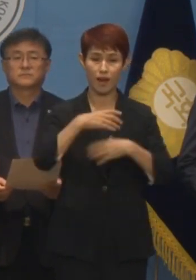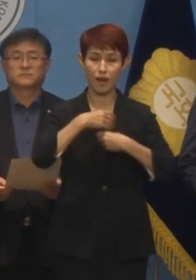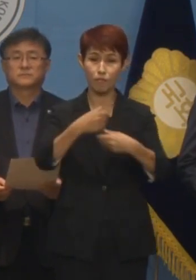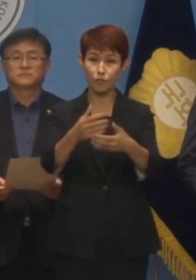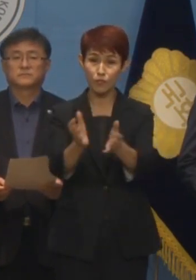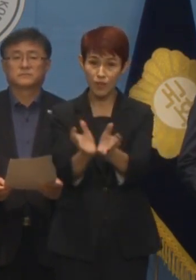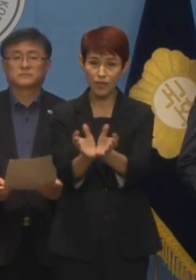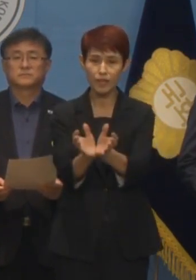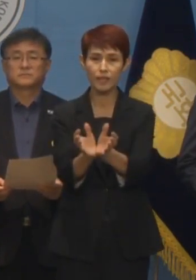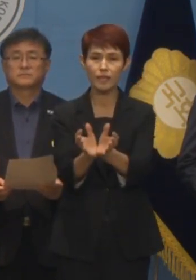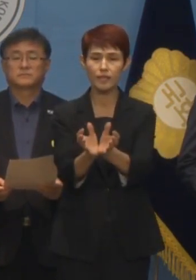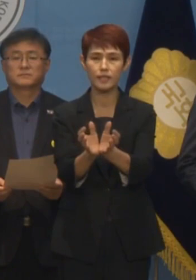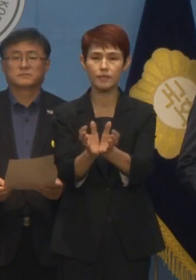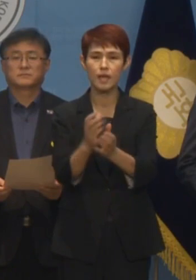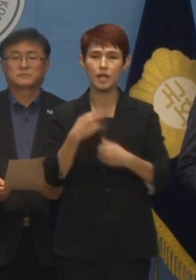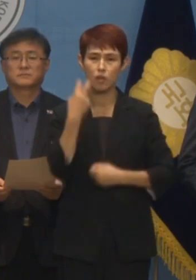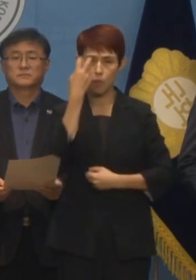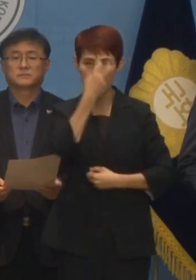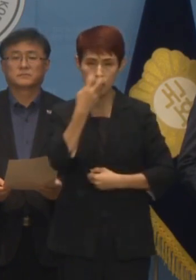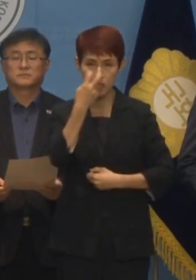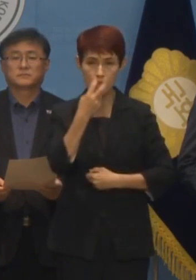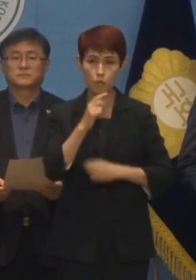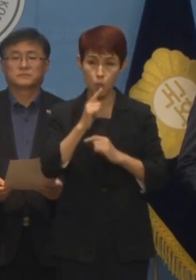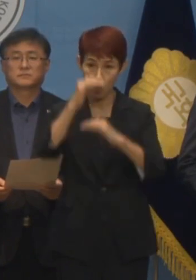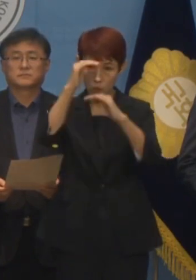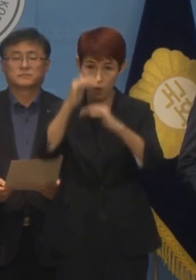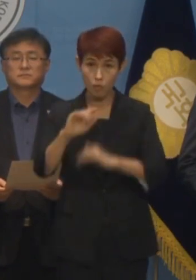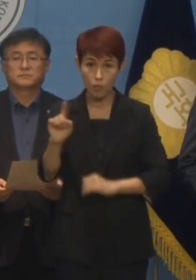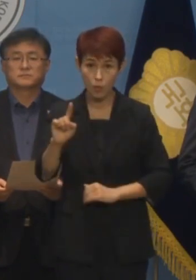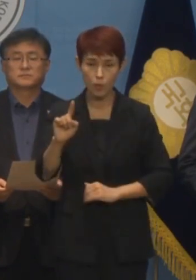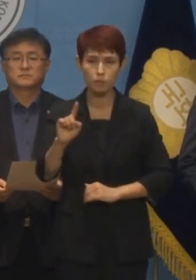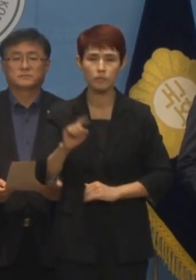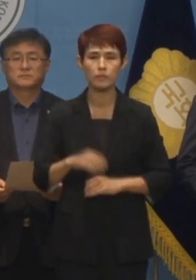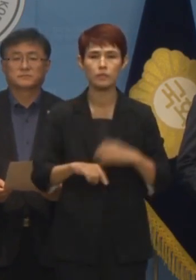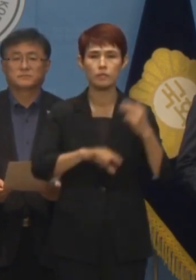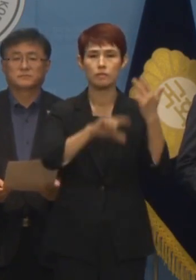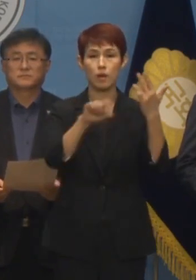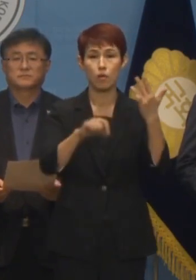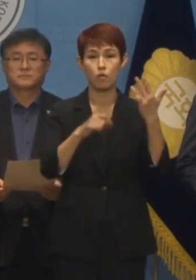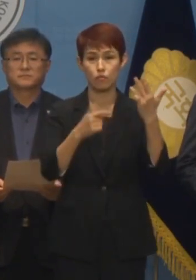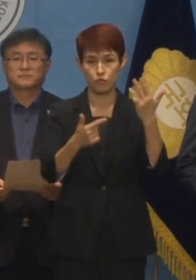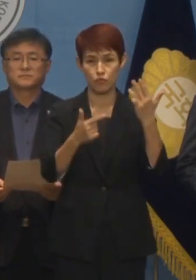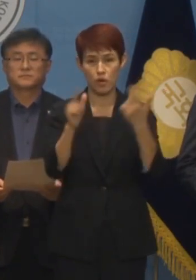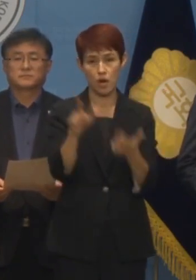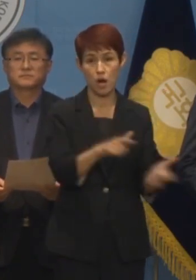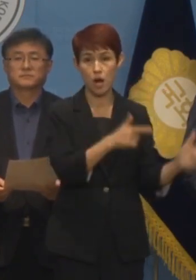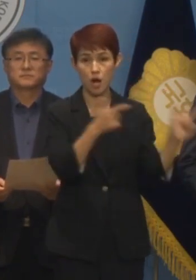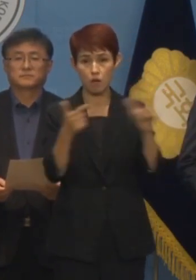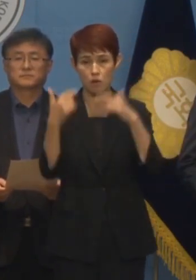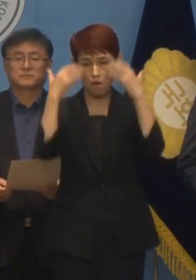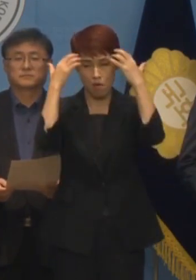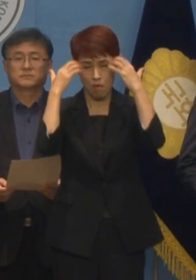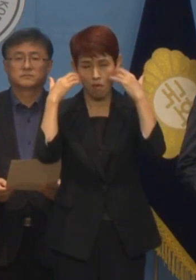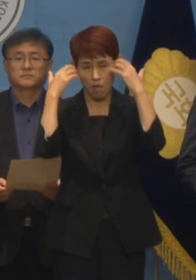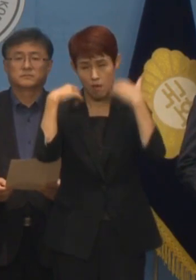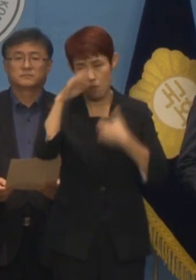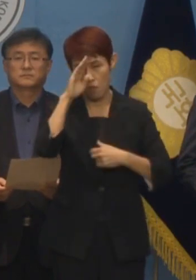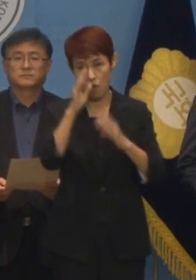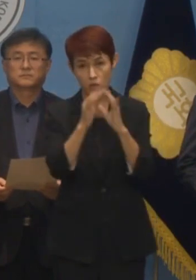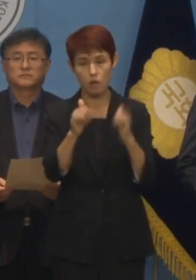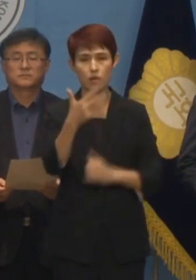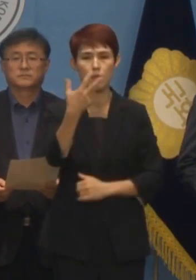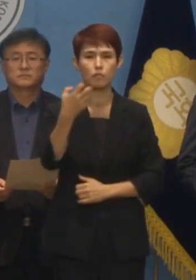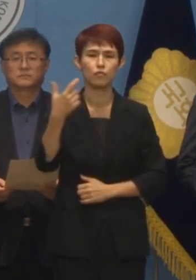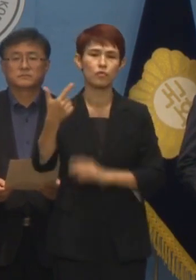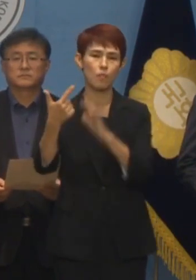행정안전부의 국민안전관리 1일 상황 보고서에 따르면 지난 6일 하루 동안 발생한 온열 질환자 수는